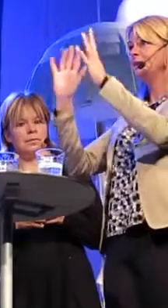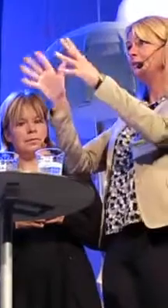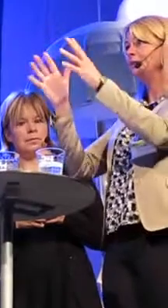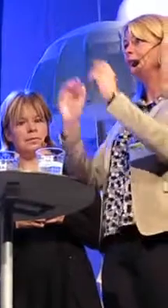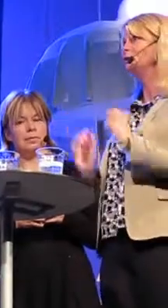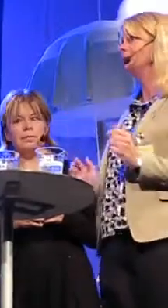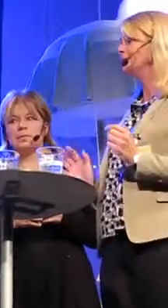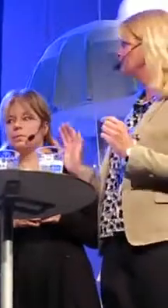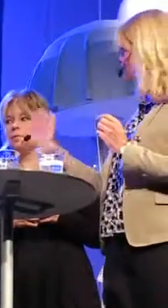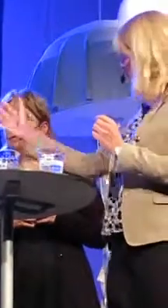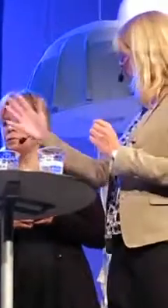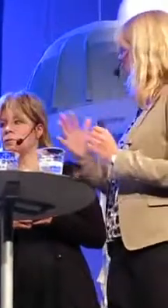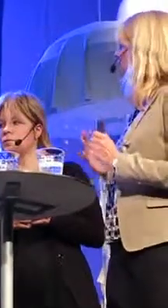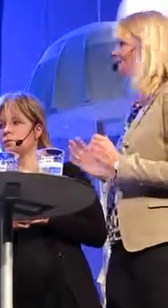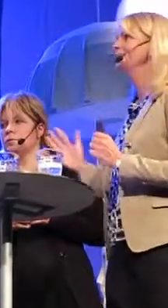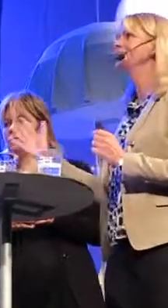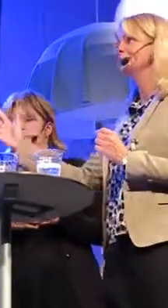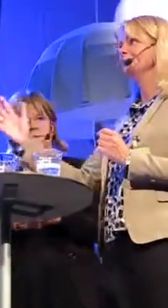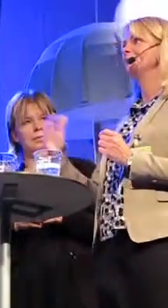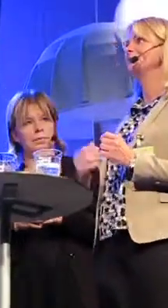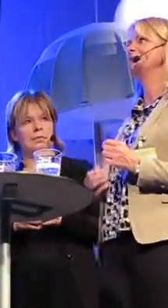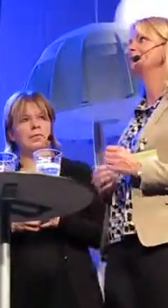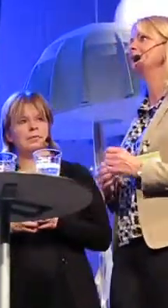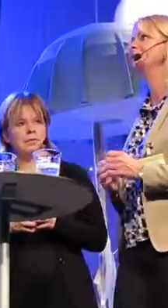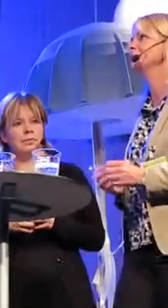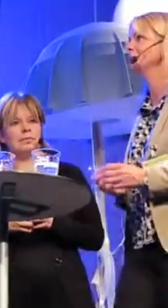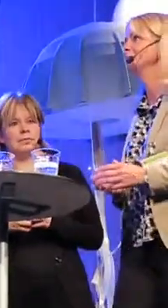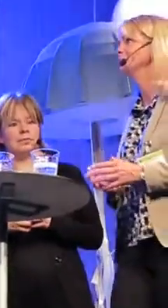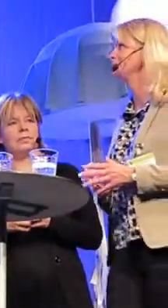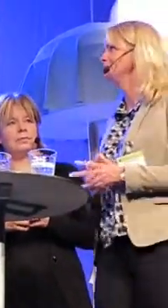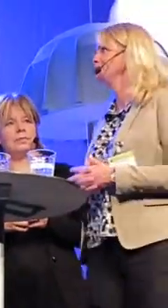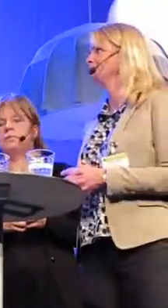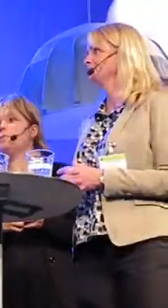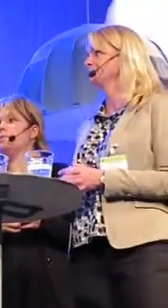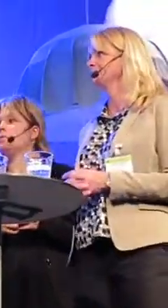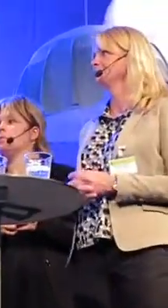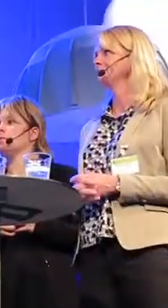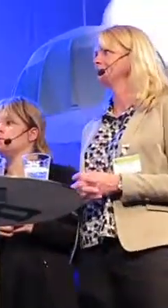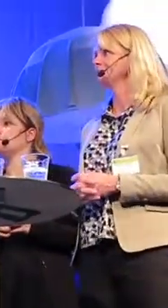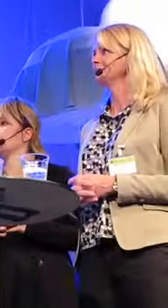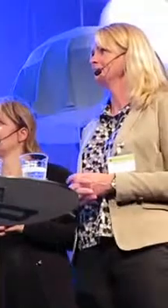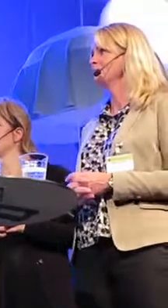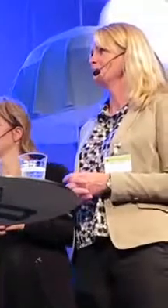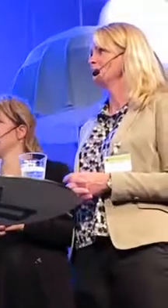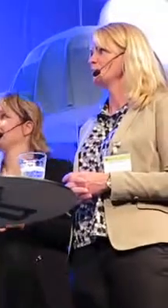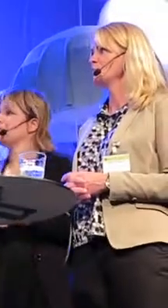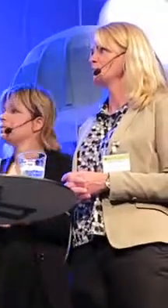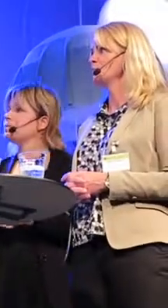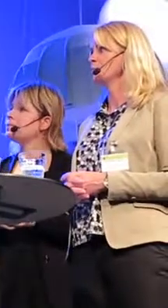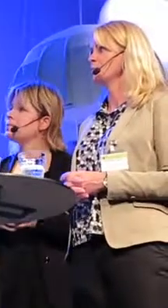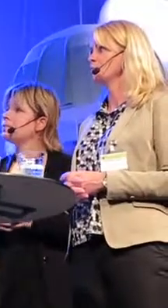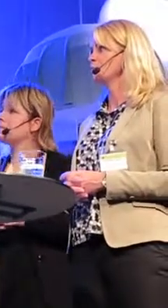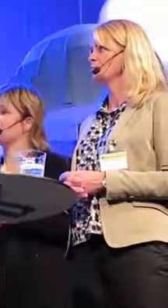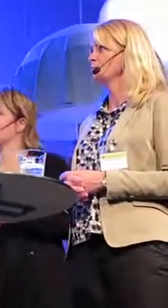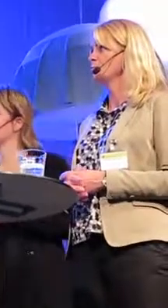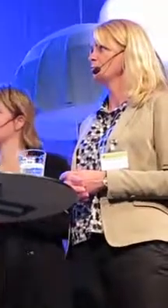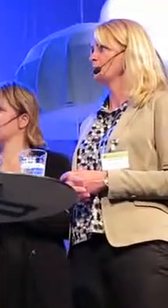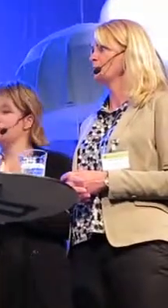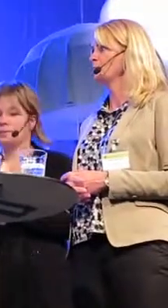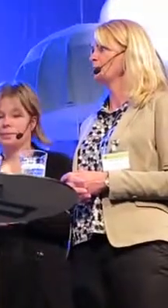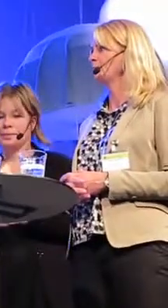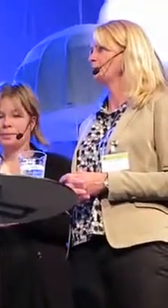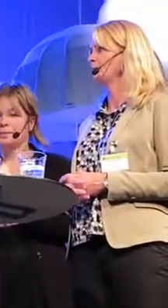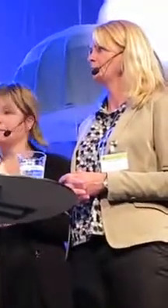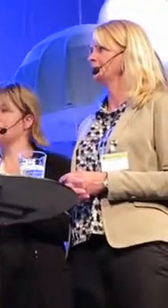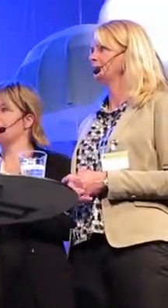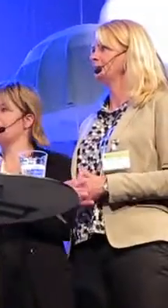att inte bara att ni jobbar tillsammans, men också att vi jobbar tillsammans. Tack. Men då har vi det. Då har vi, de vill